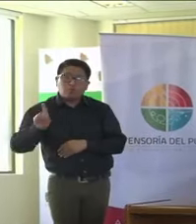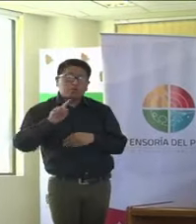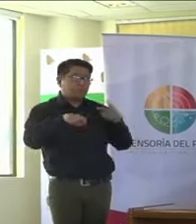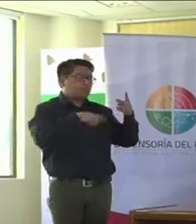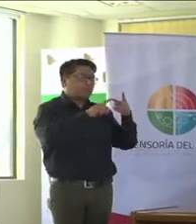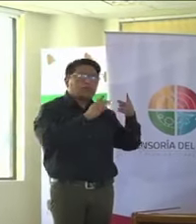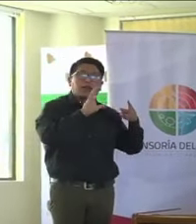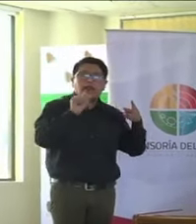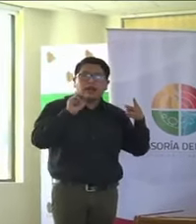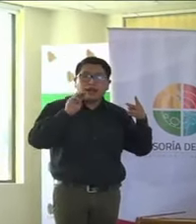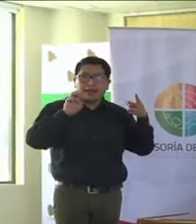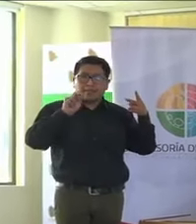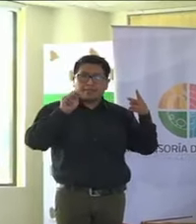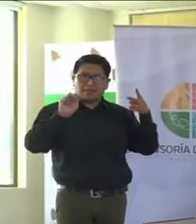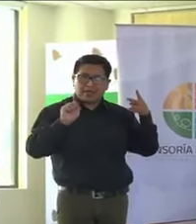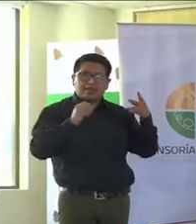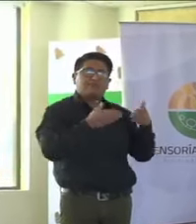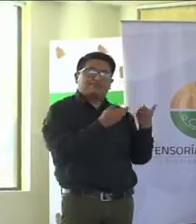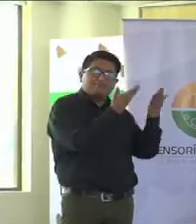Estepa,